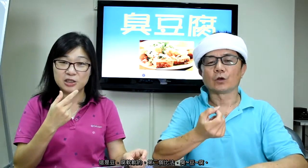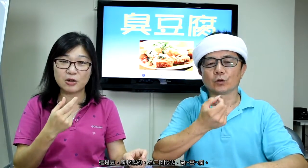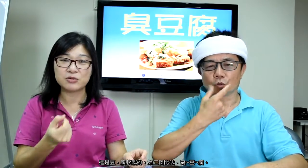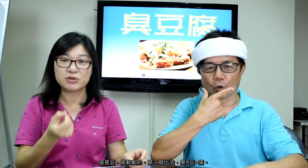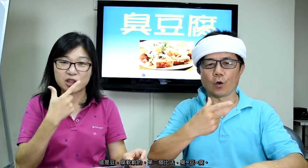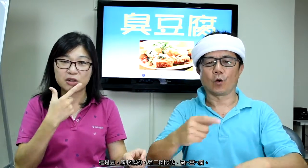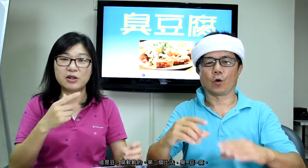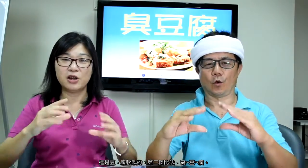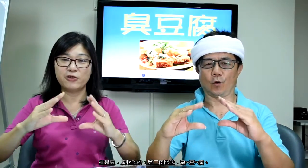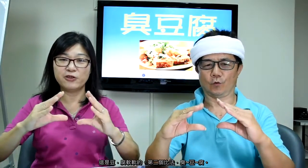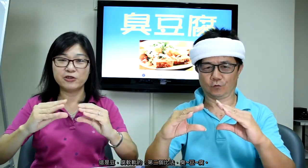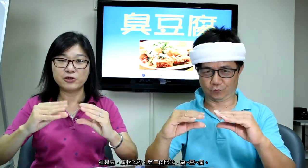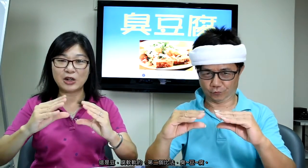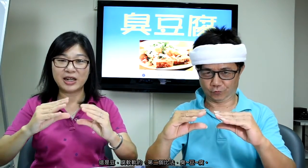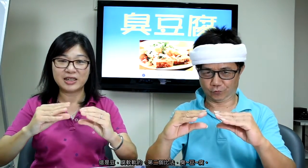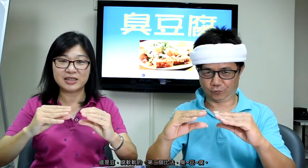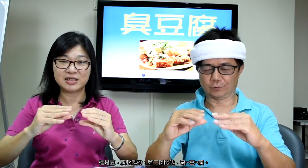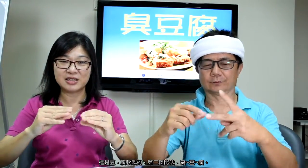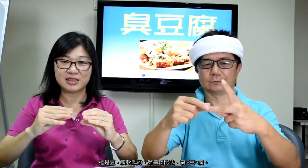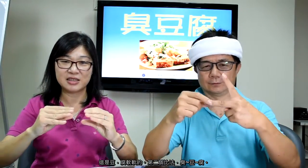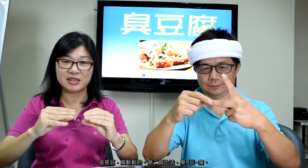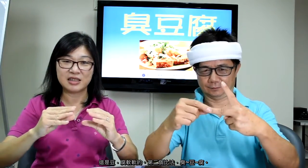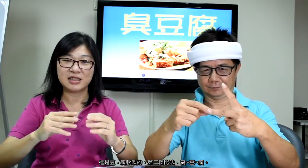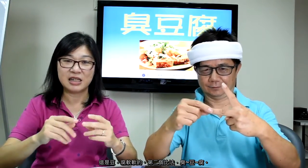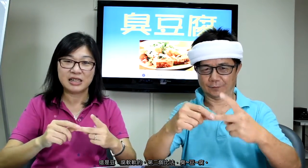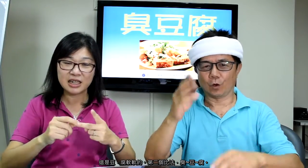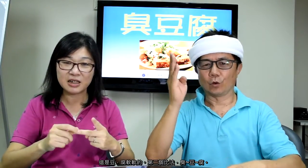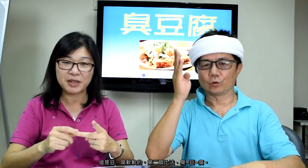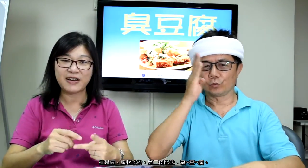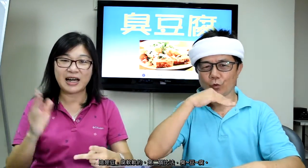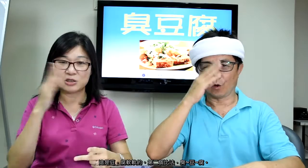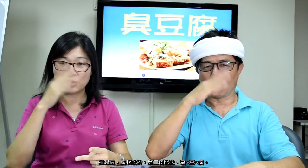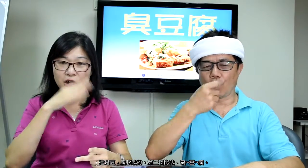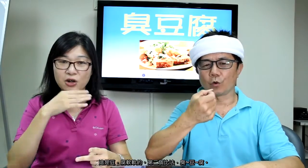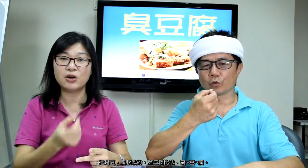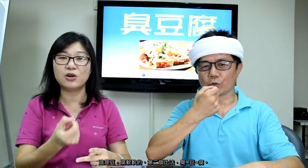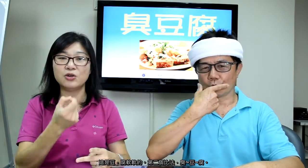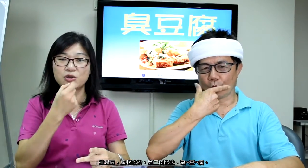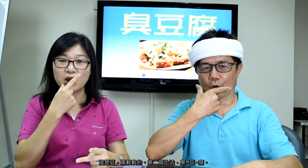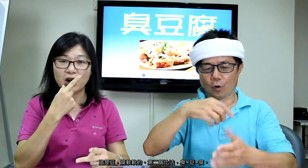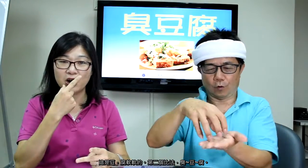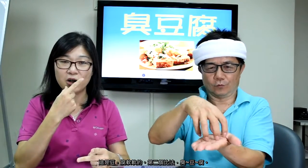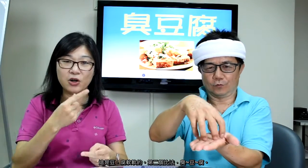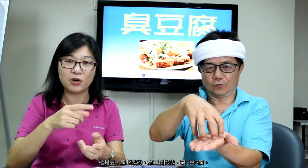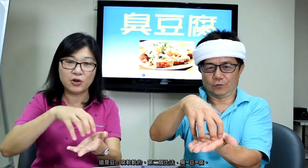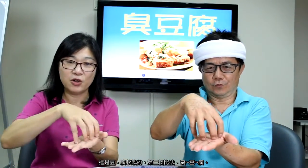豆腐软软的。第二个笔法，臭豆